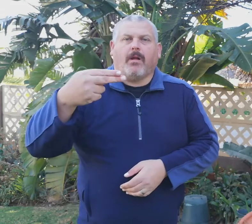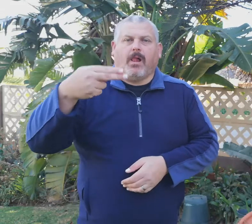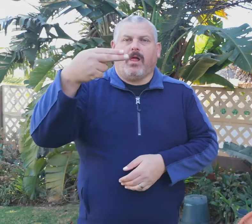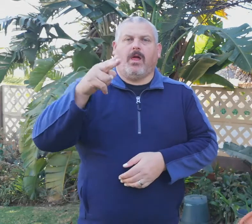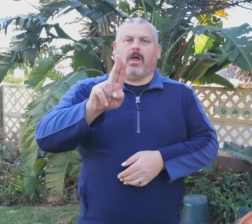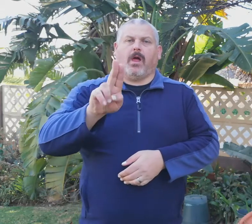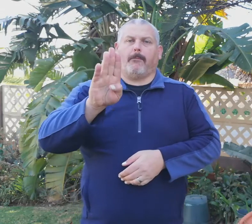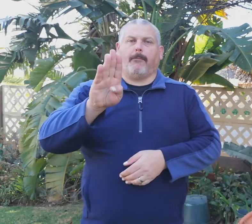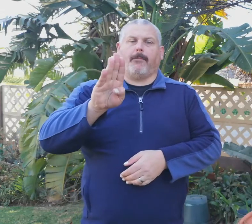Humble.